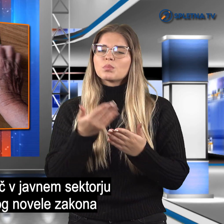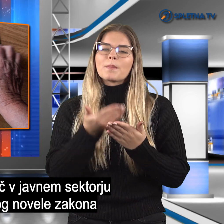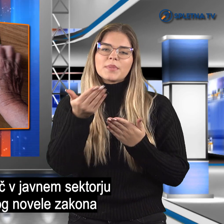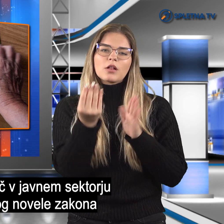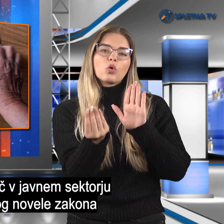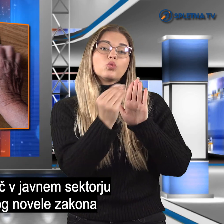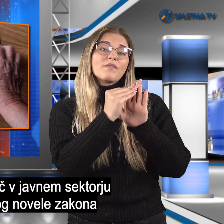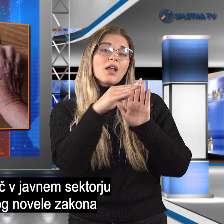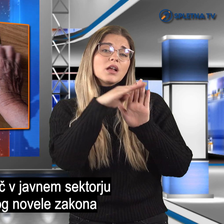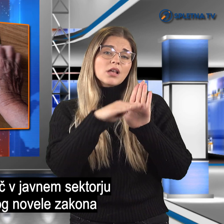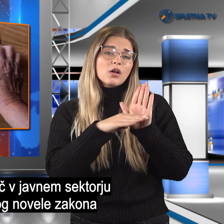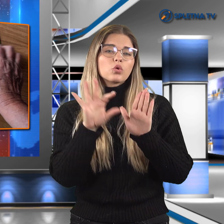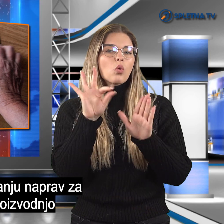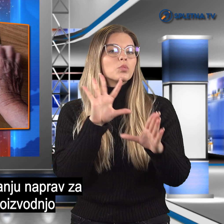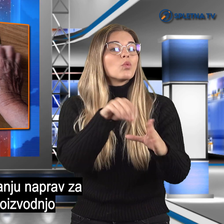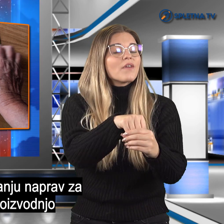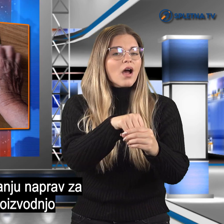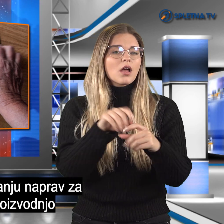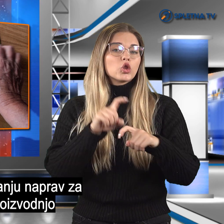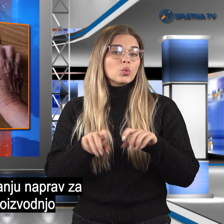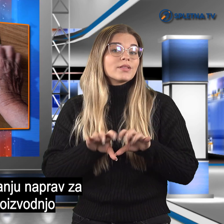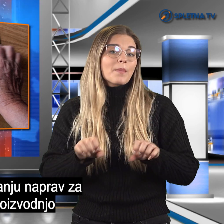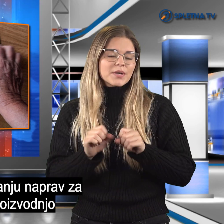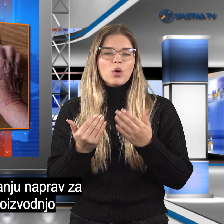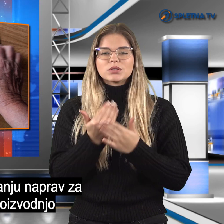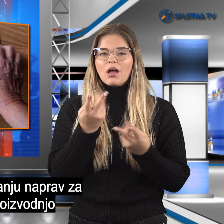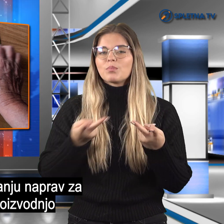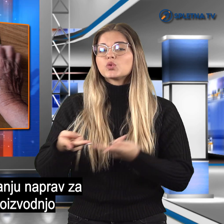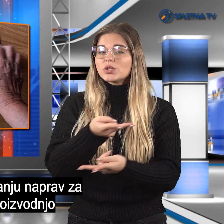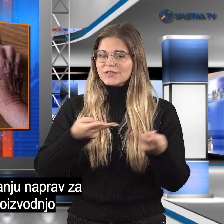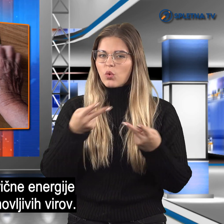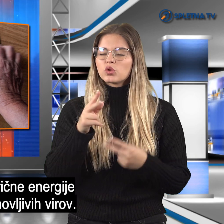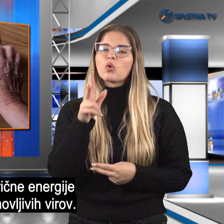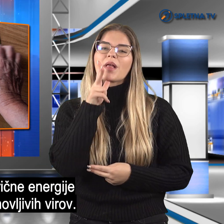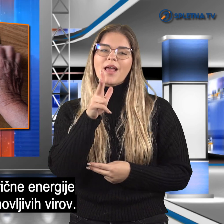o uvajanju naprav za proizvodnjo električne energije iz obnovljivih virov.